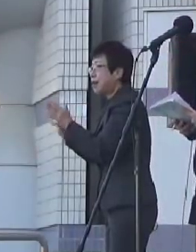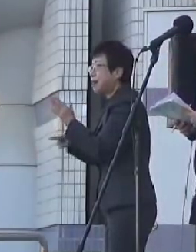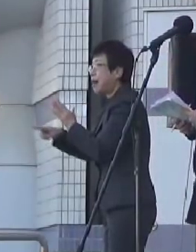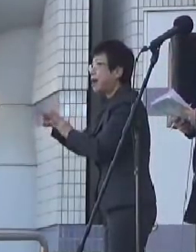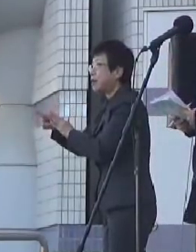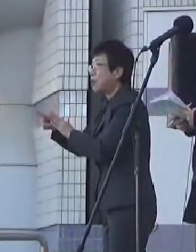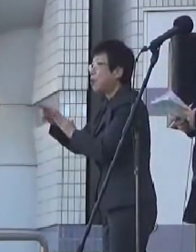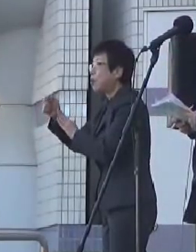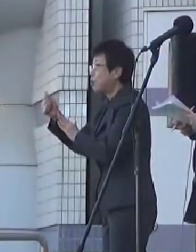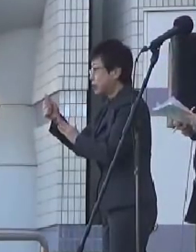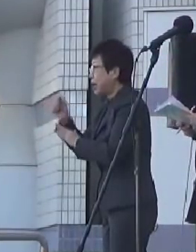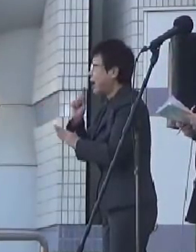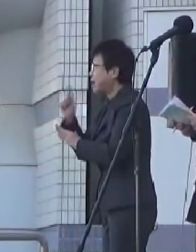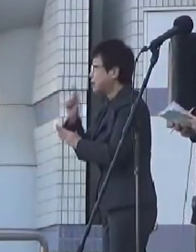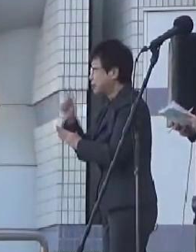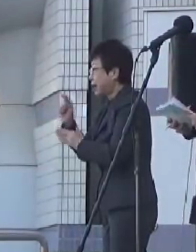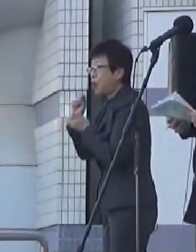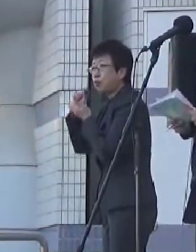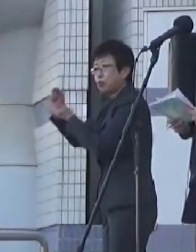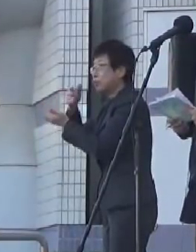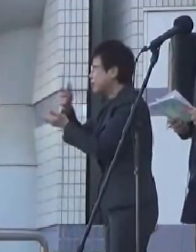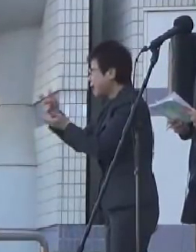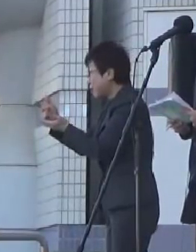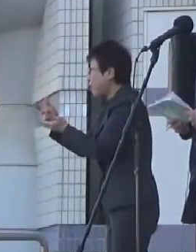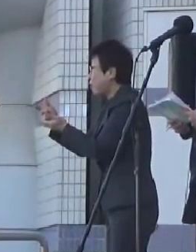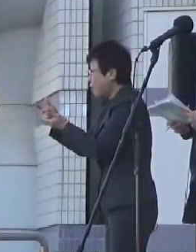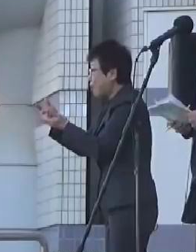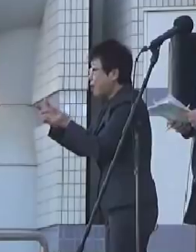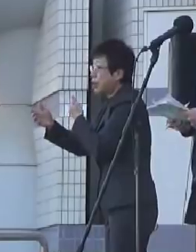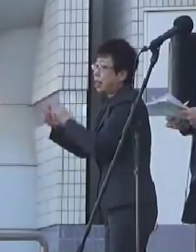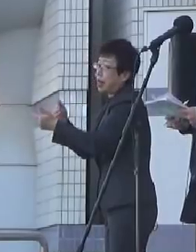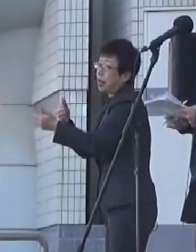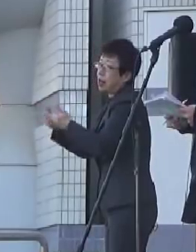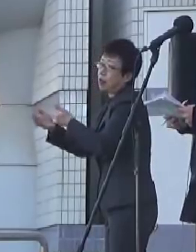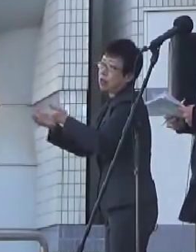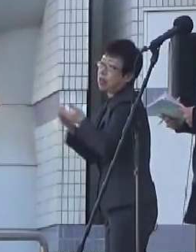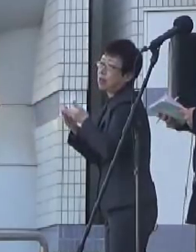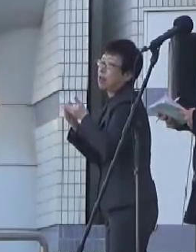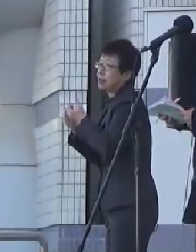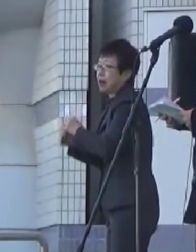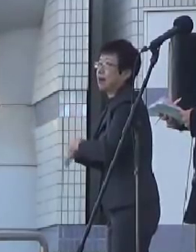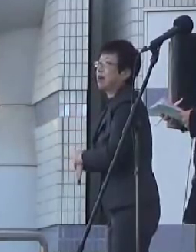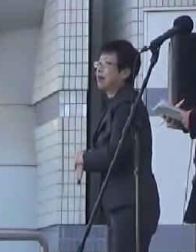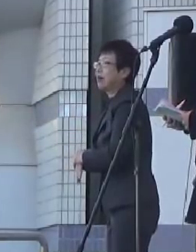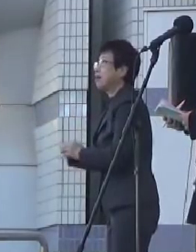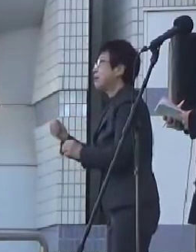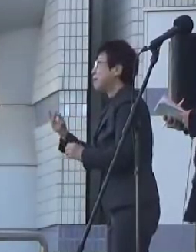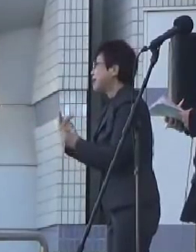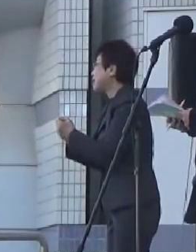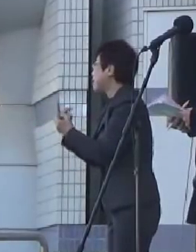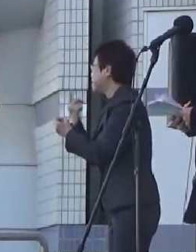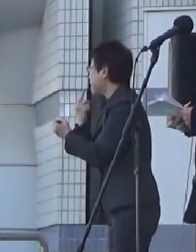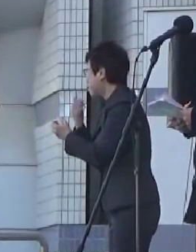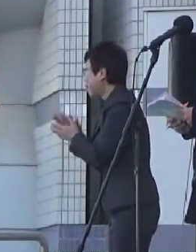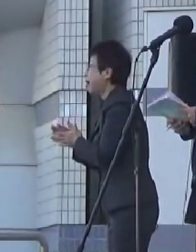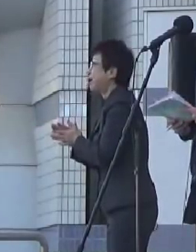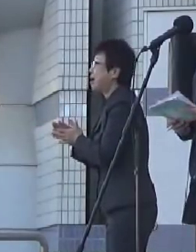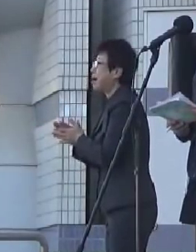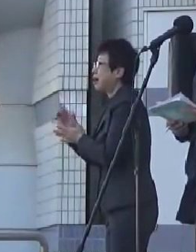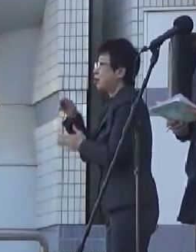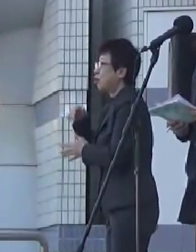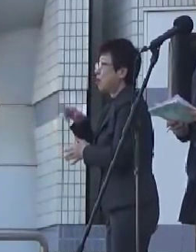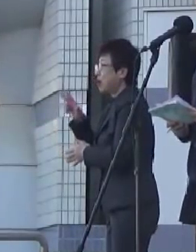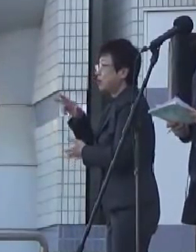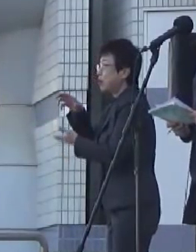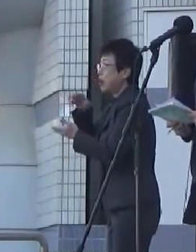表者が発言をさせていただいたりなど、たくさんのいろいろな経験をさせていただきました。また昨年は、ノーベ